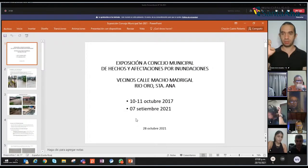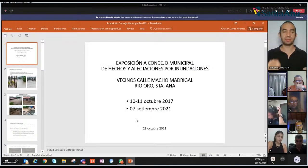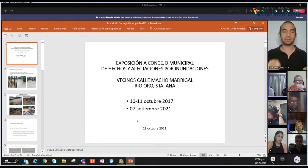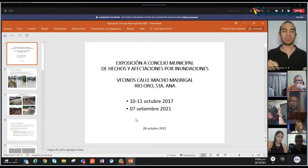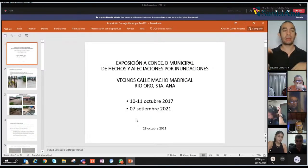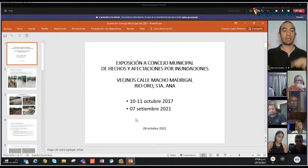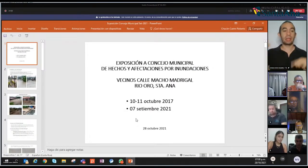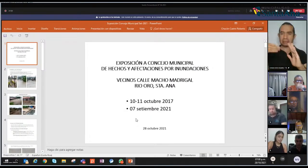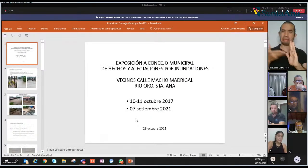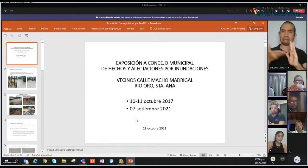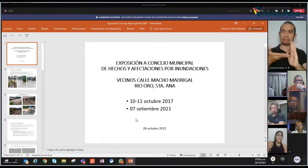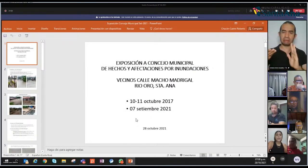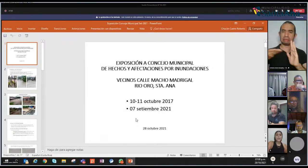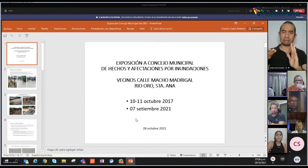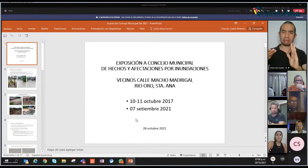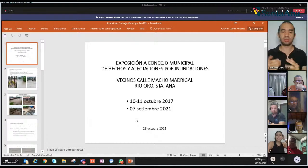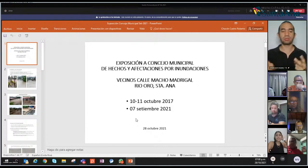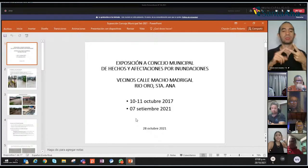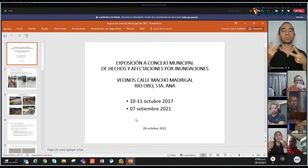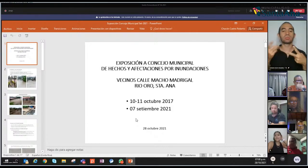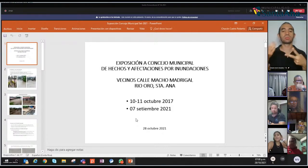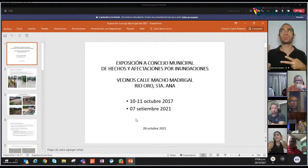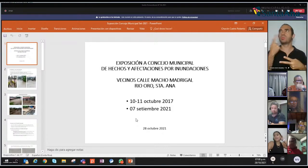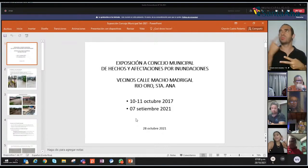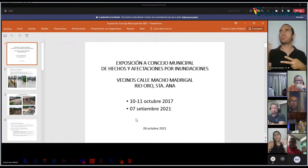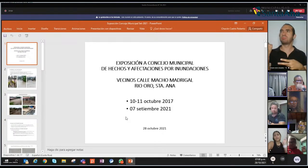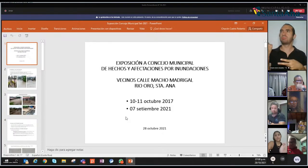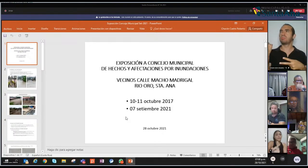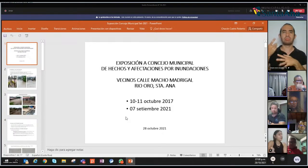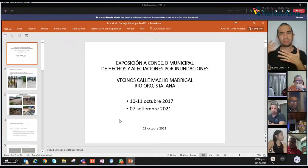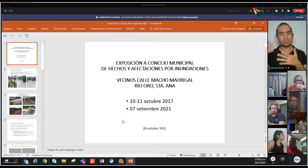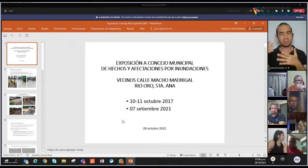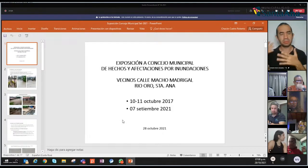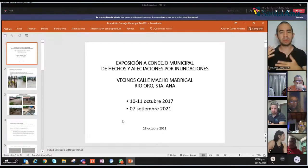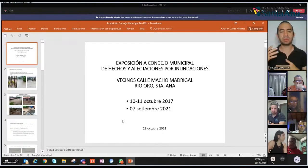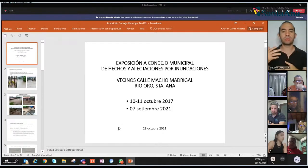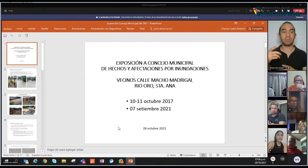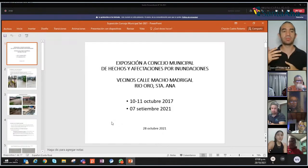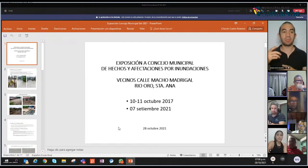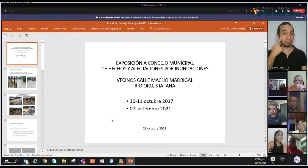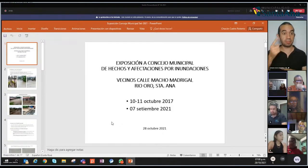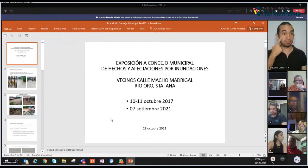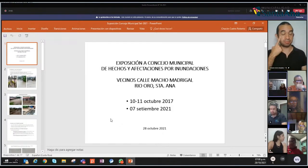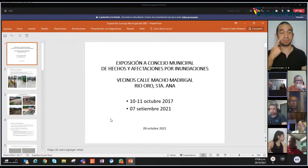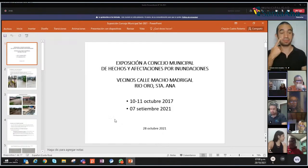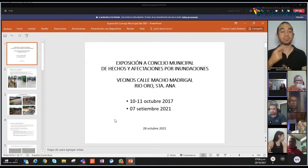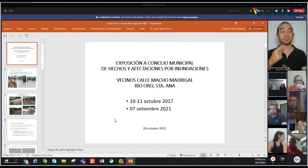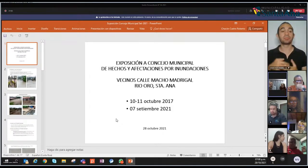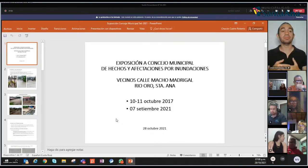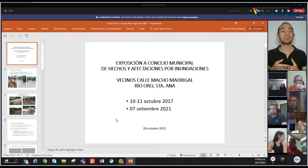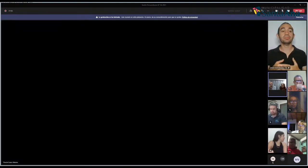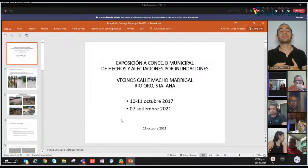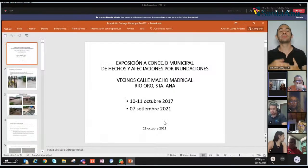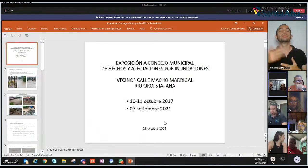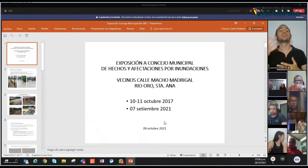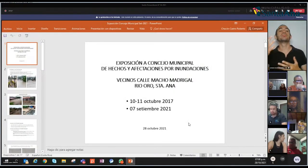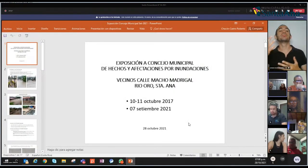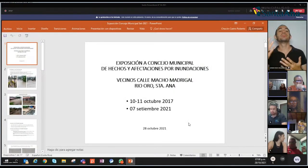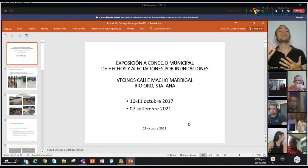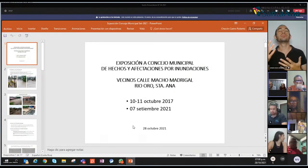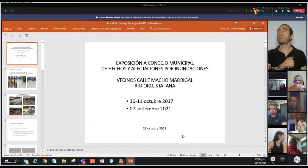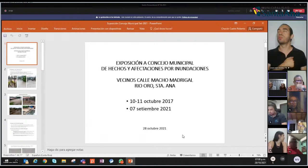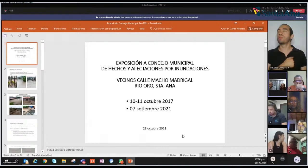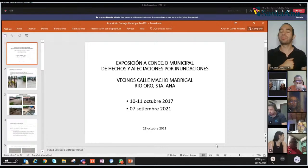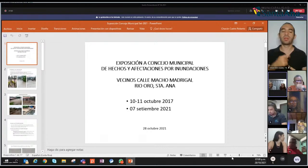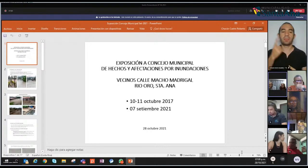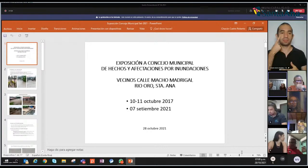hace mes y fracción justamente cuatro días antes de antes de este perdón cuatro días después de que despedimos